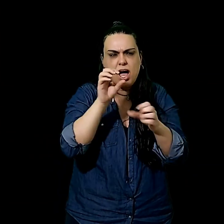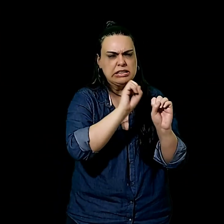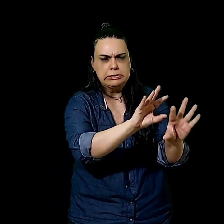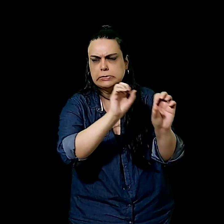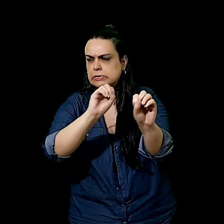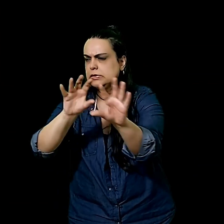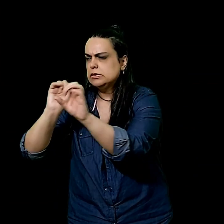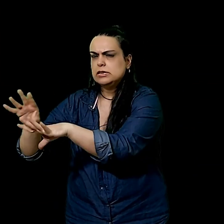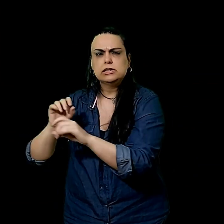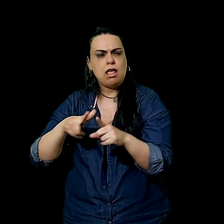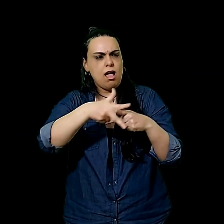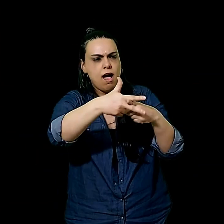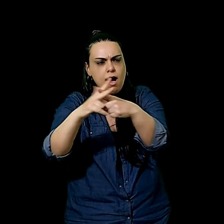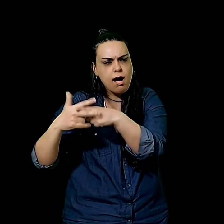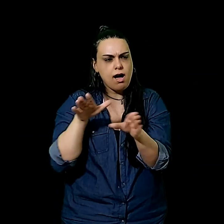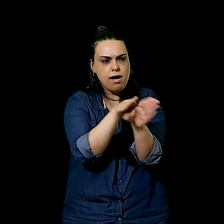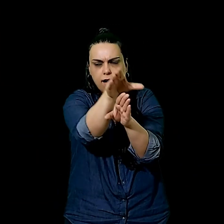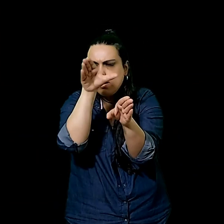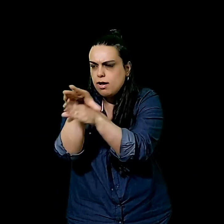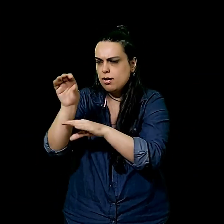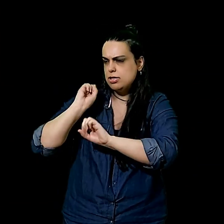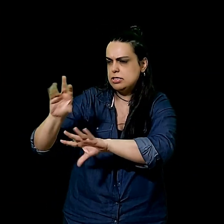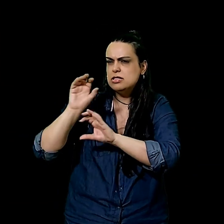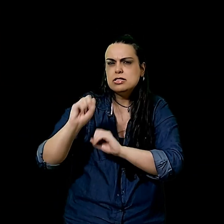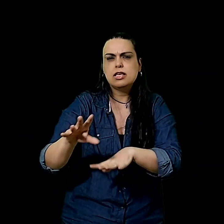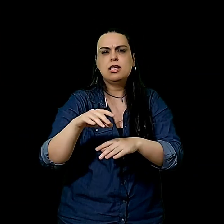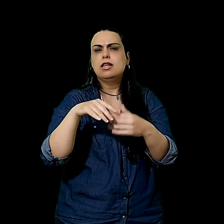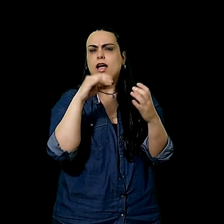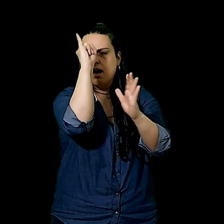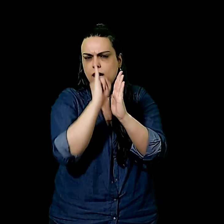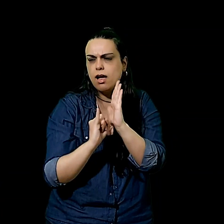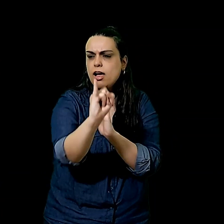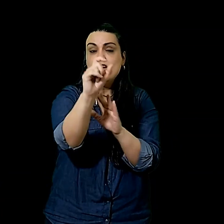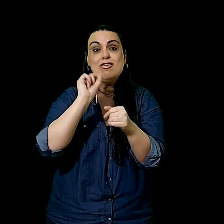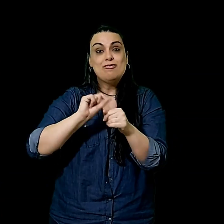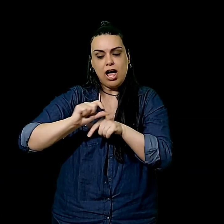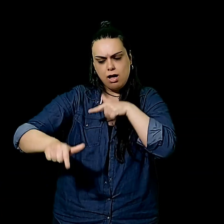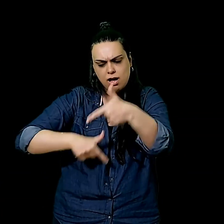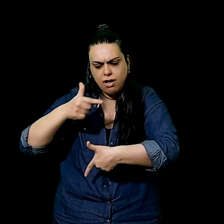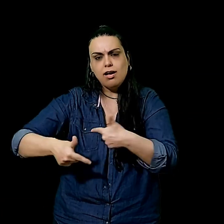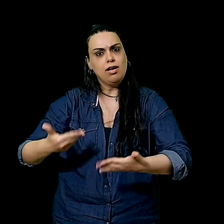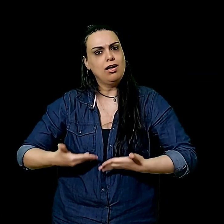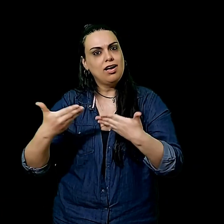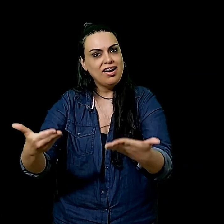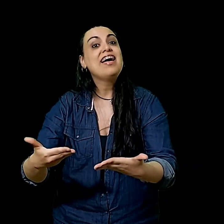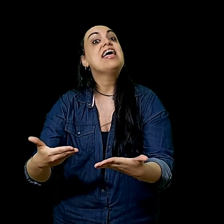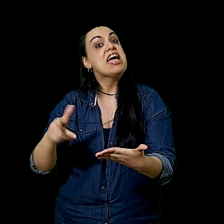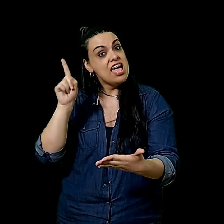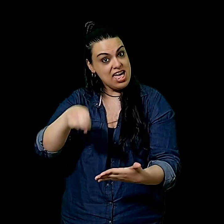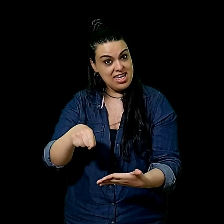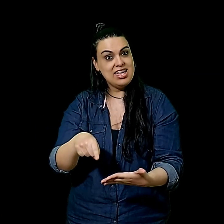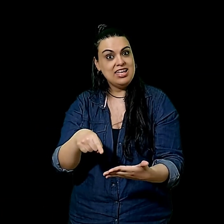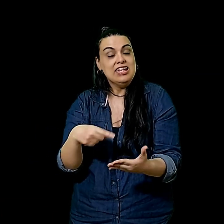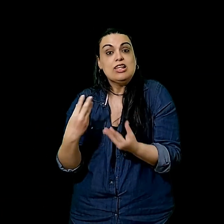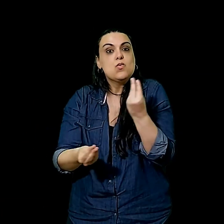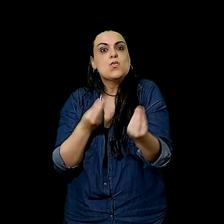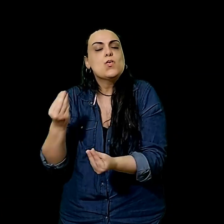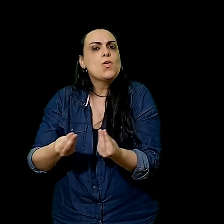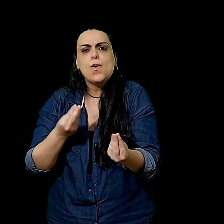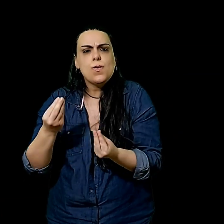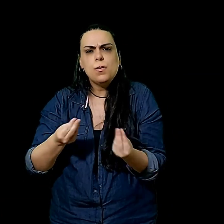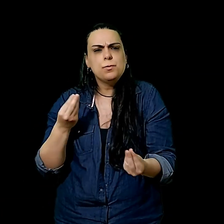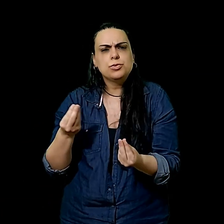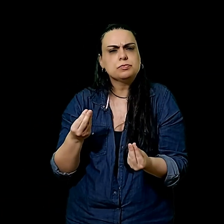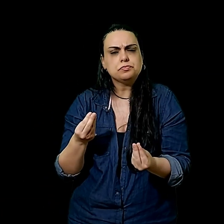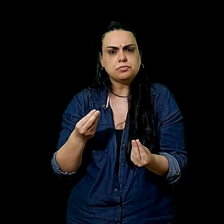seu vaso de barro. E aí, meus irmãos, é disso que nós estamos falando. E aí, como é que essa obra, até onde isso